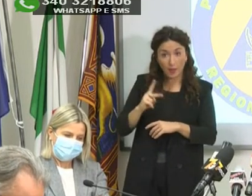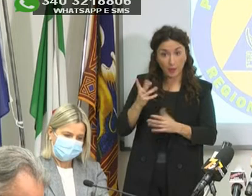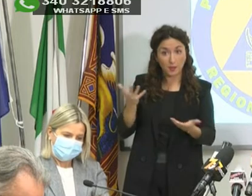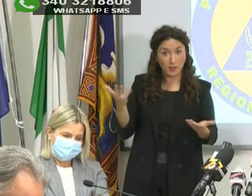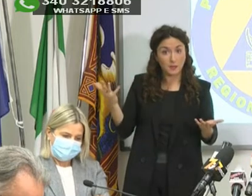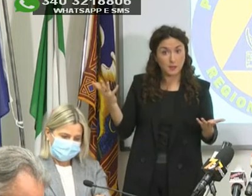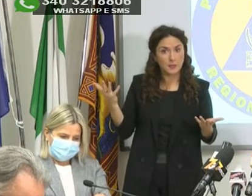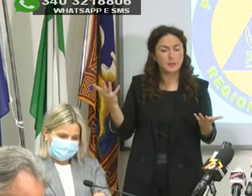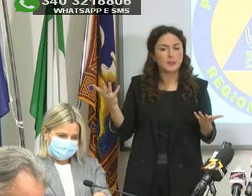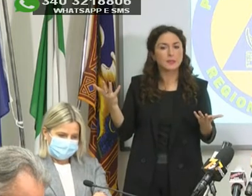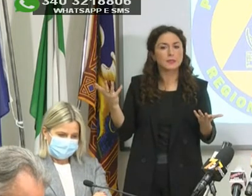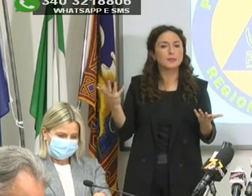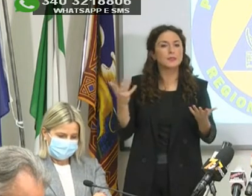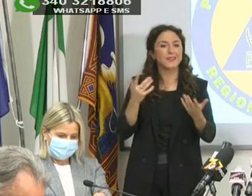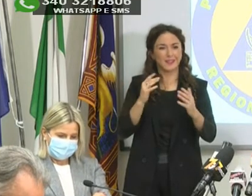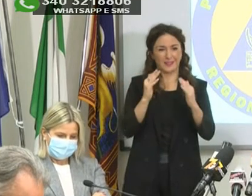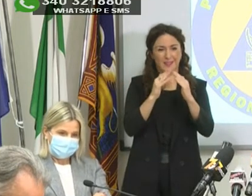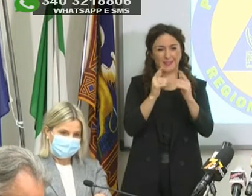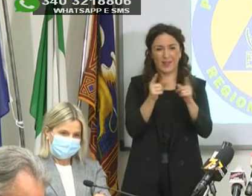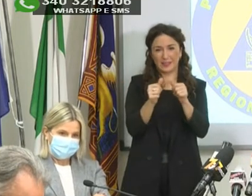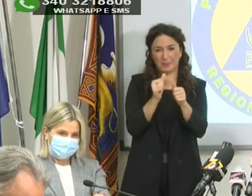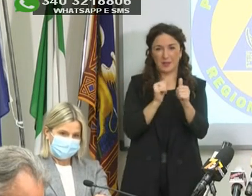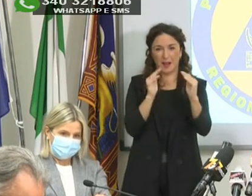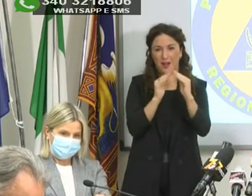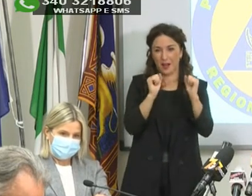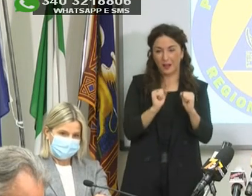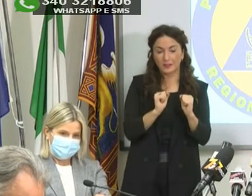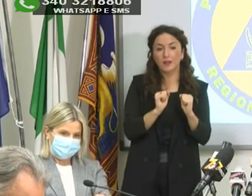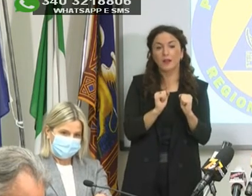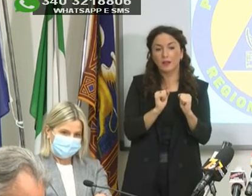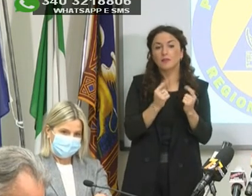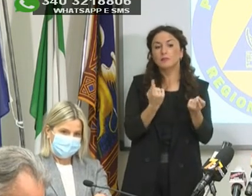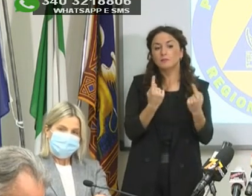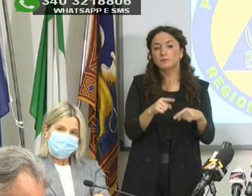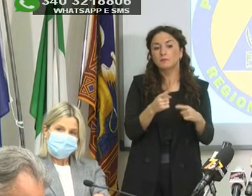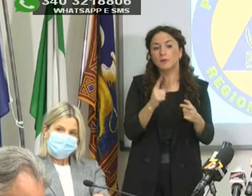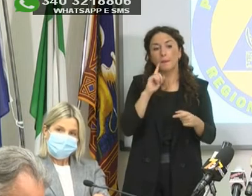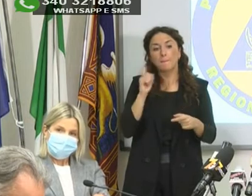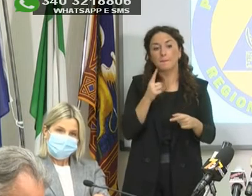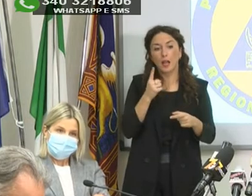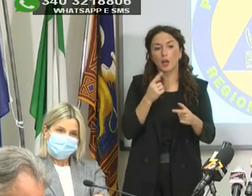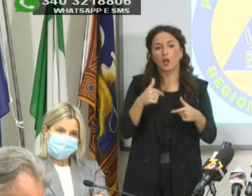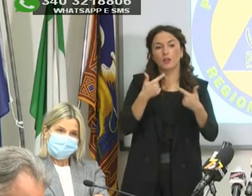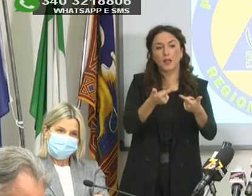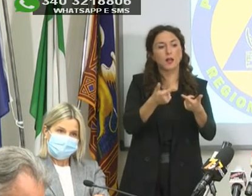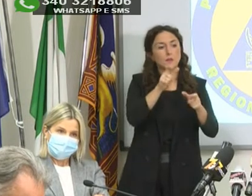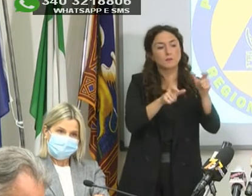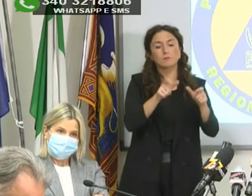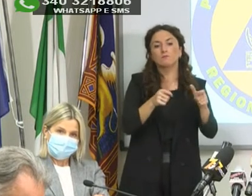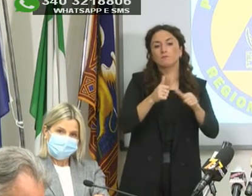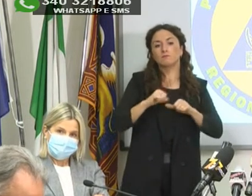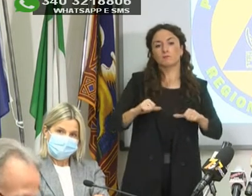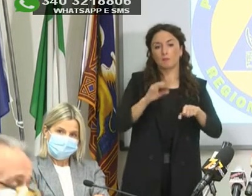livello diciamo precoce, è altrettanto vero che è un ulteriore elemento di cura in più che diamo ai nostri cittadini e malati.